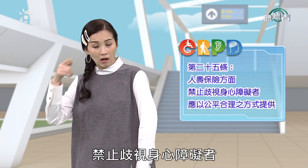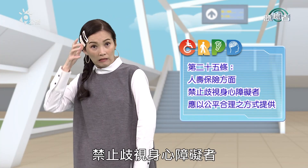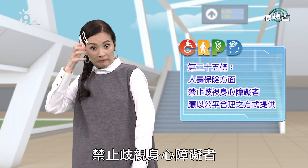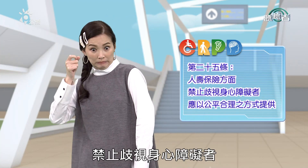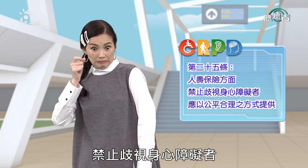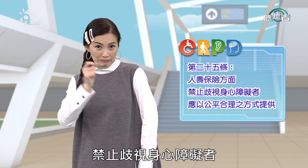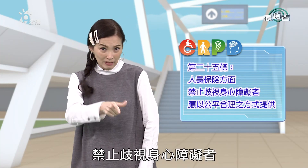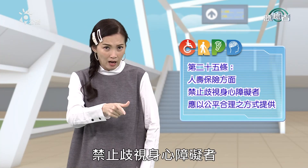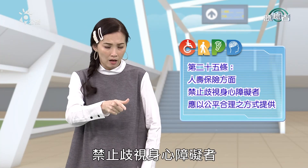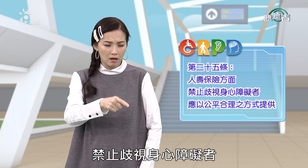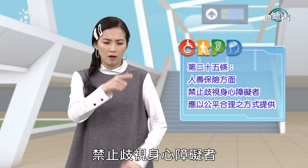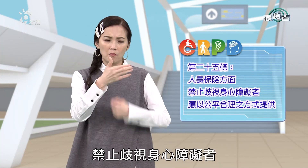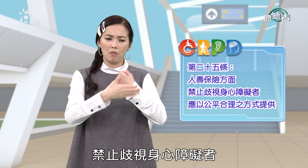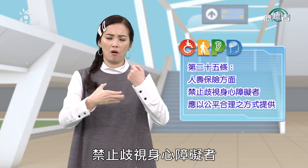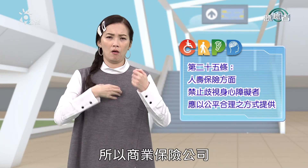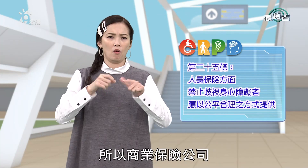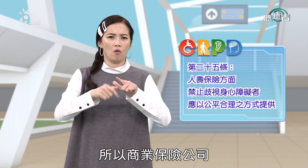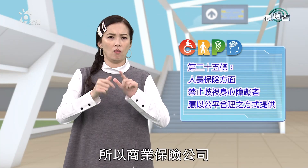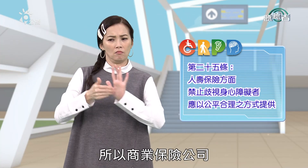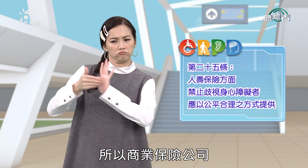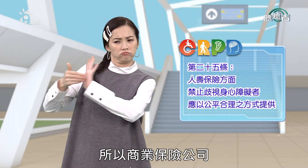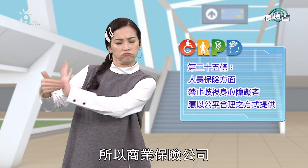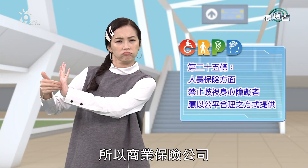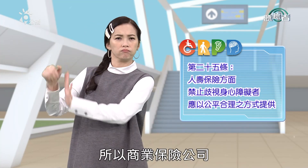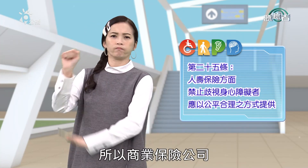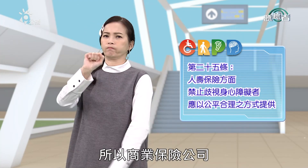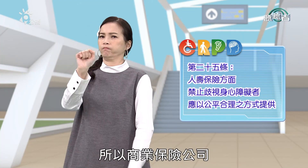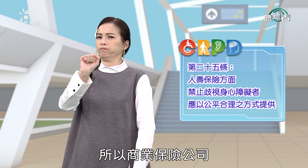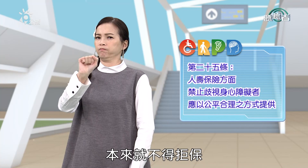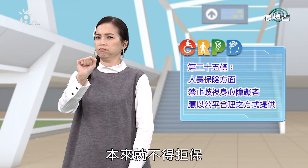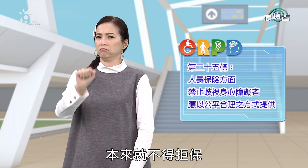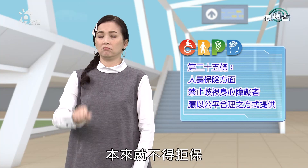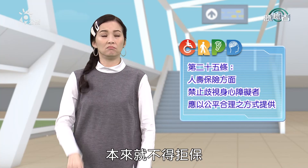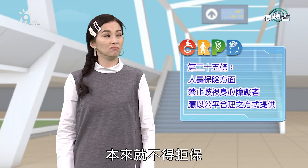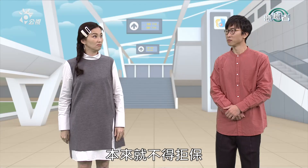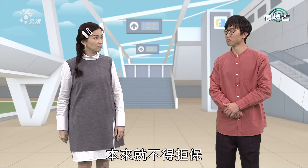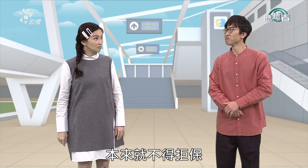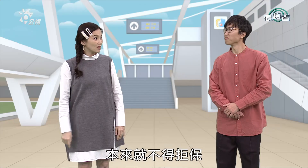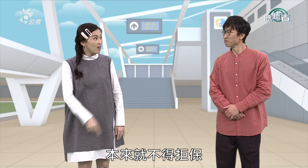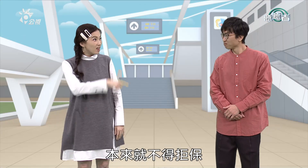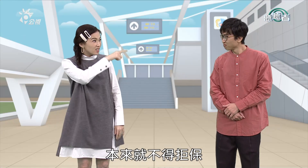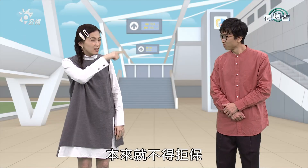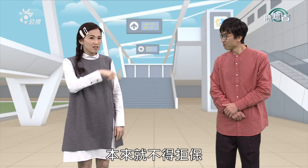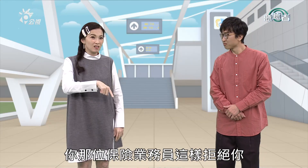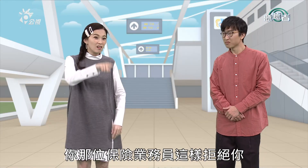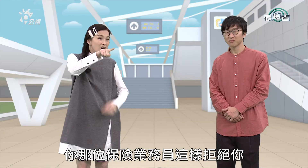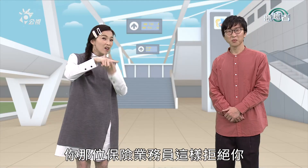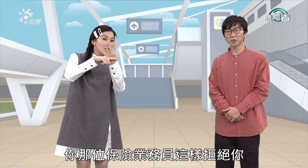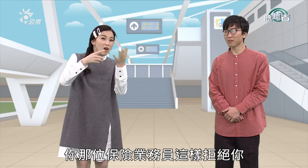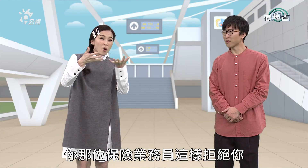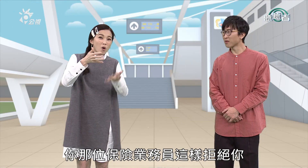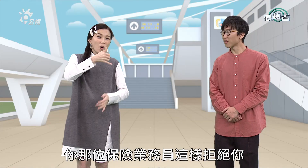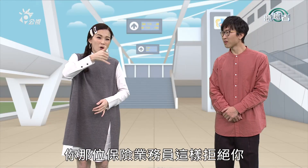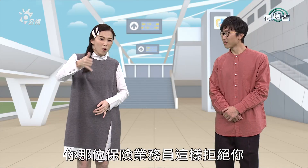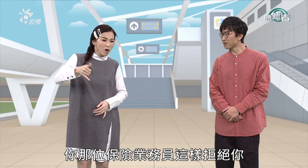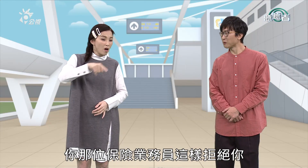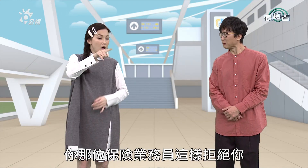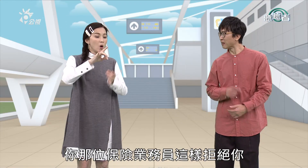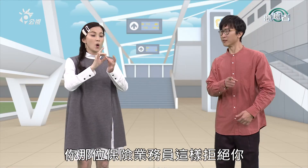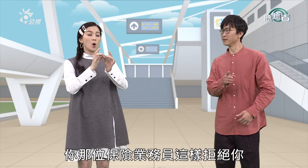身心障碍者，所以商业保险公司本来就不得拒保。你那位保险业务员这样拒